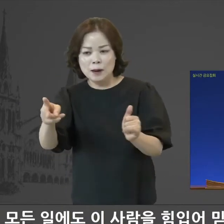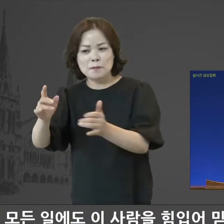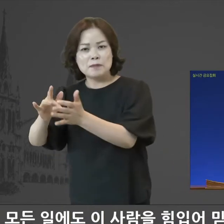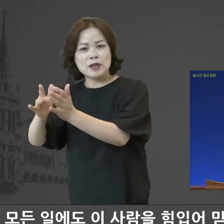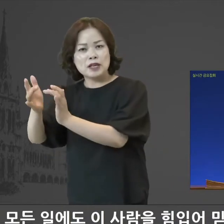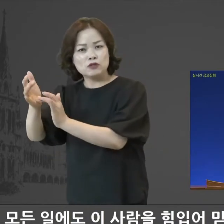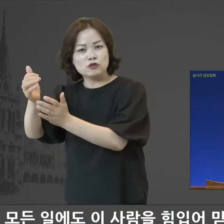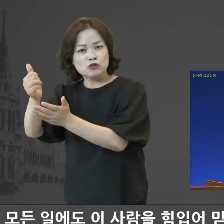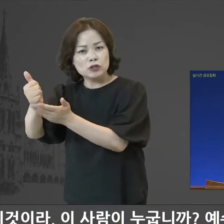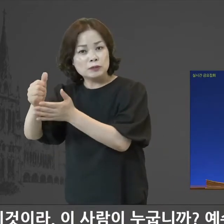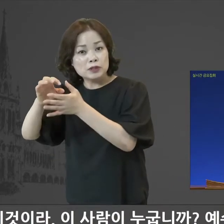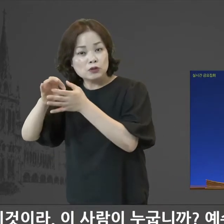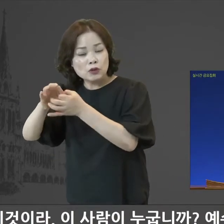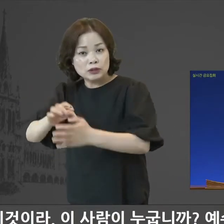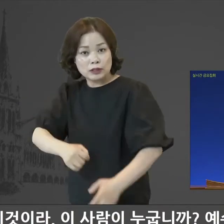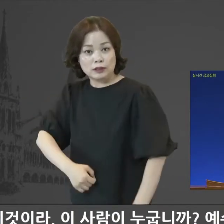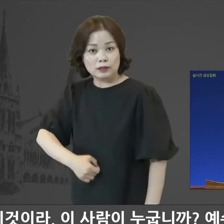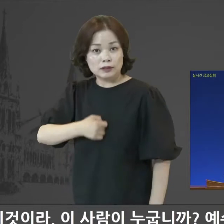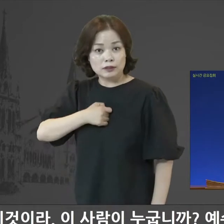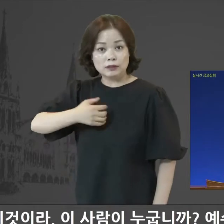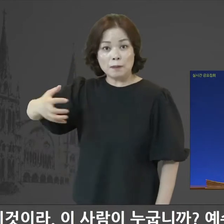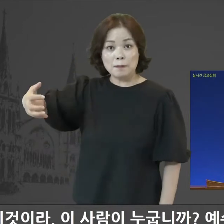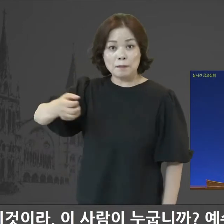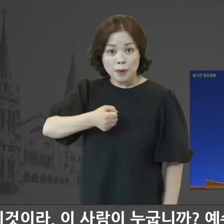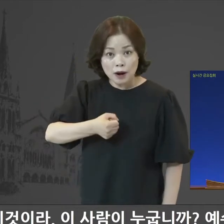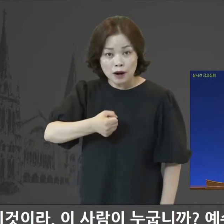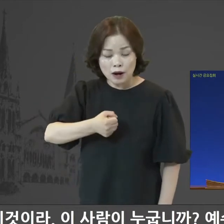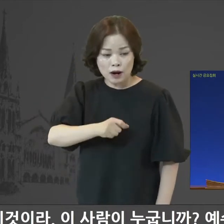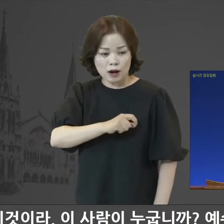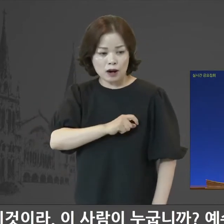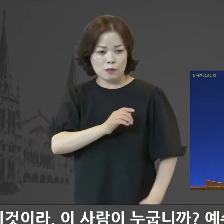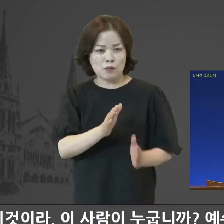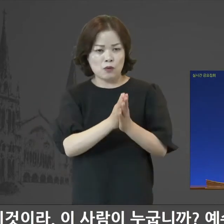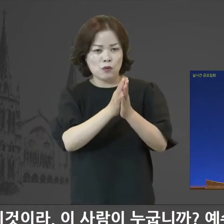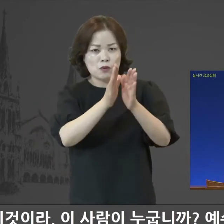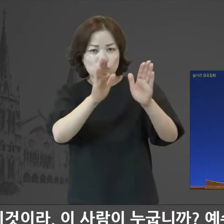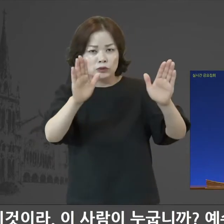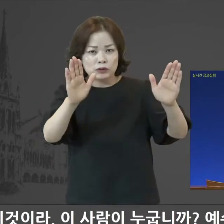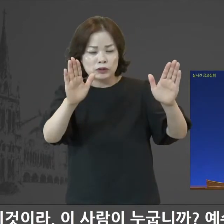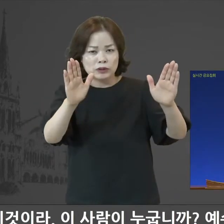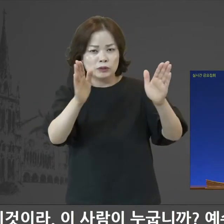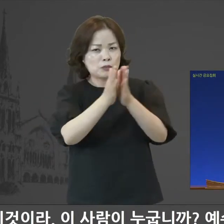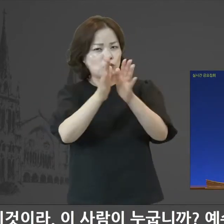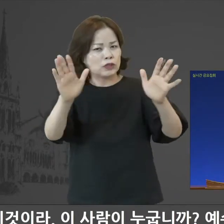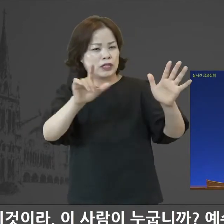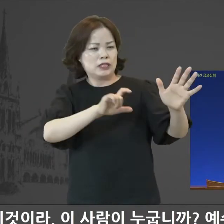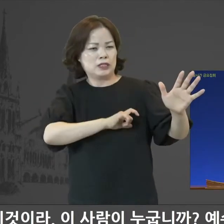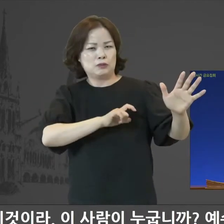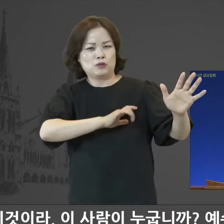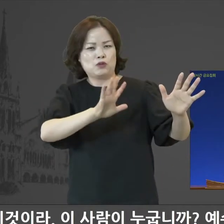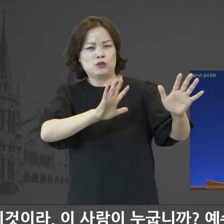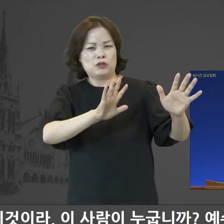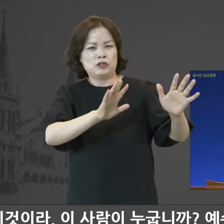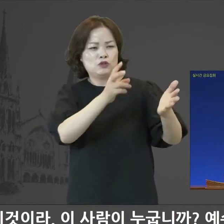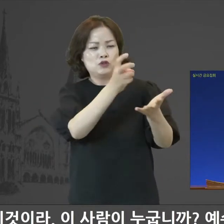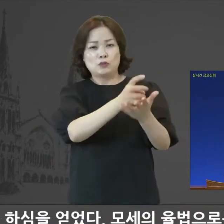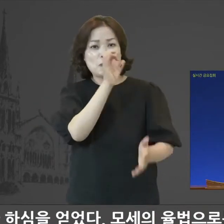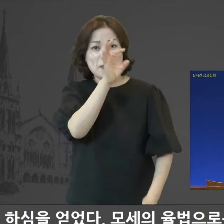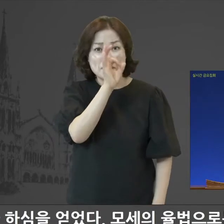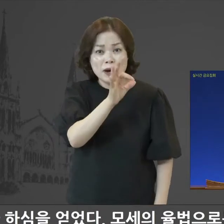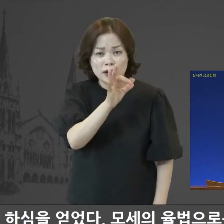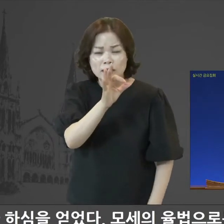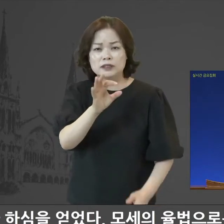통해서 의롭다 하심을 얻었다. 모세의 율법으로는 의롭다 하심을 못 얻은 그 의를